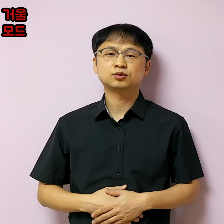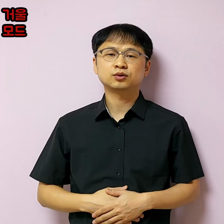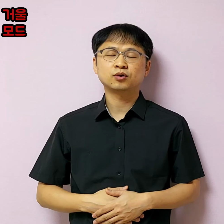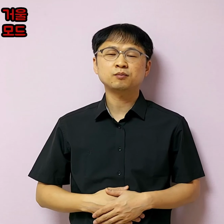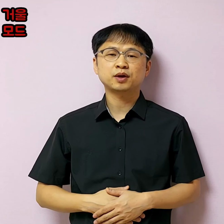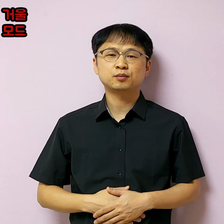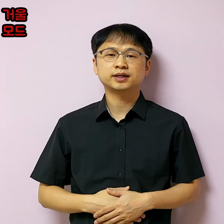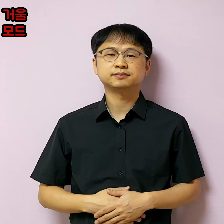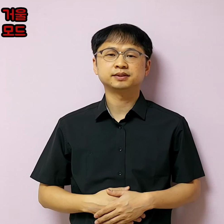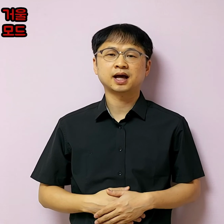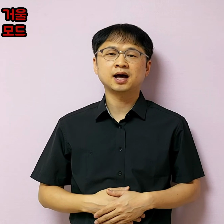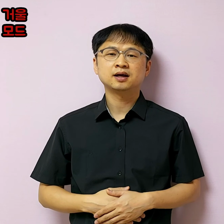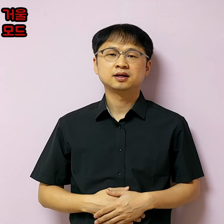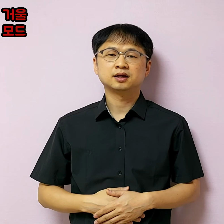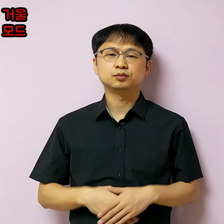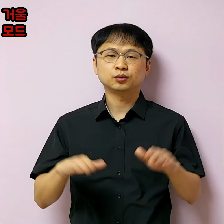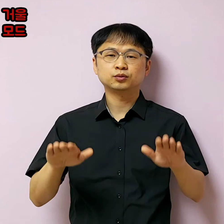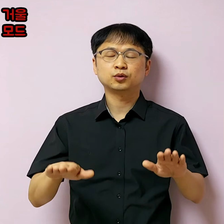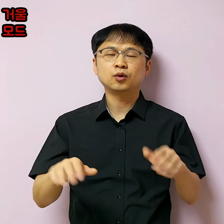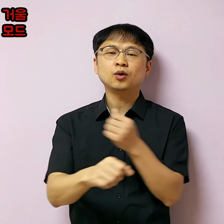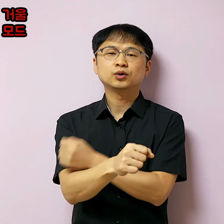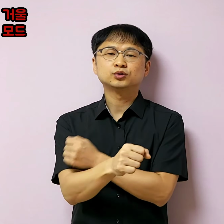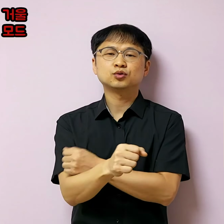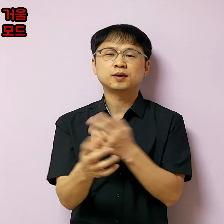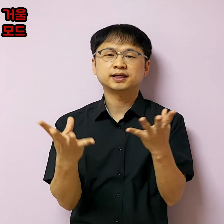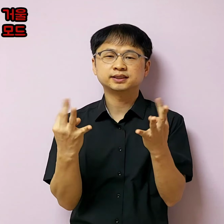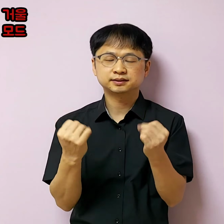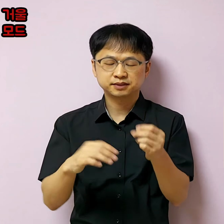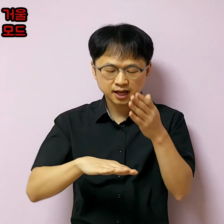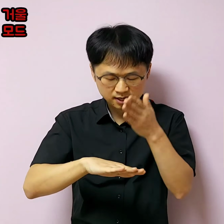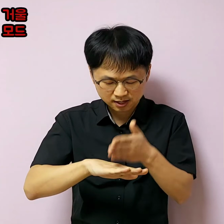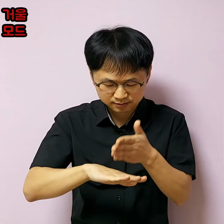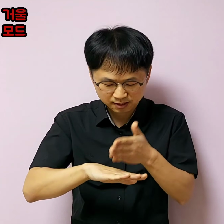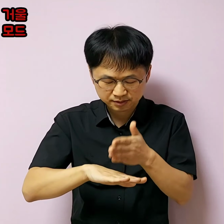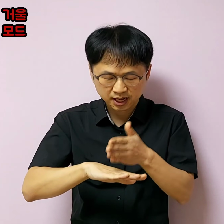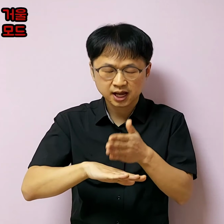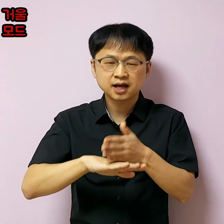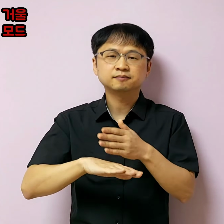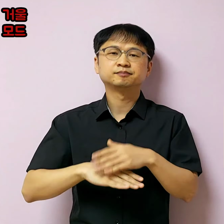수어로 배워보았습니다. 여러분 오늘도 수고 많으셨습니다. 감사합니다.